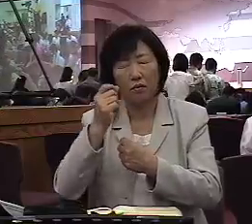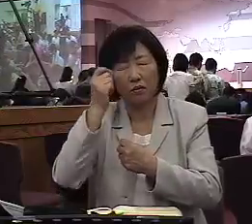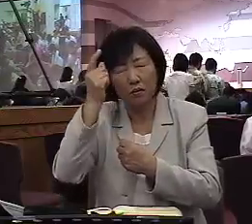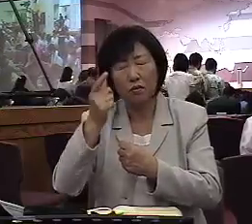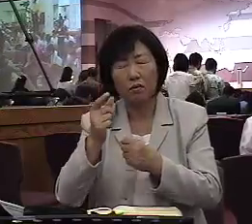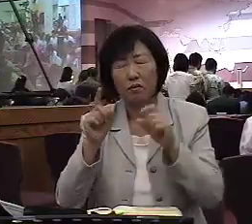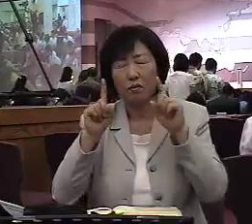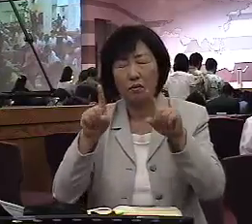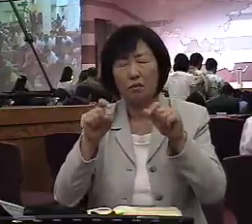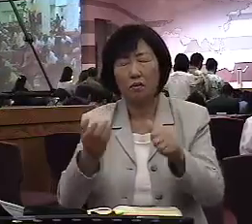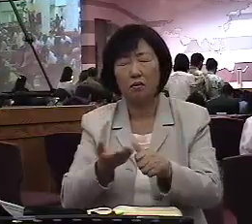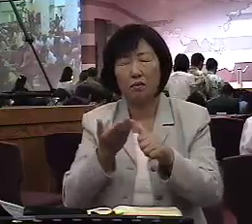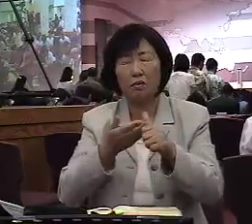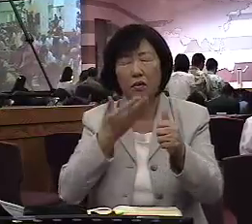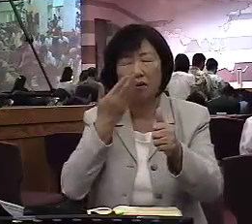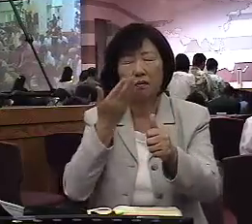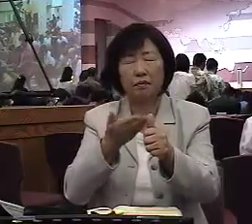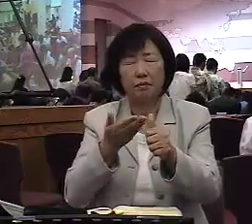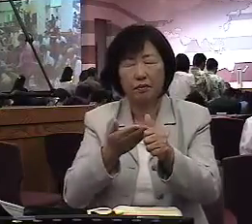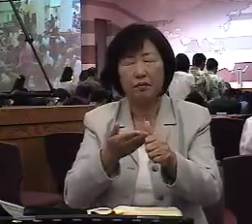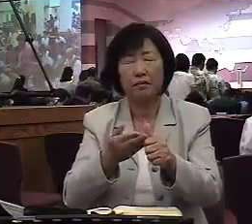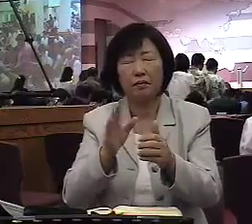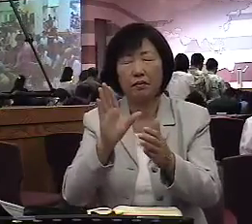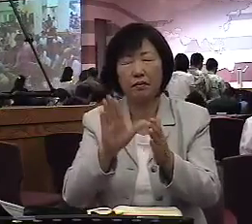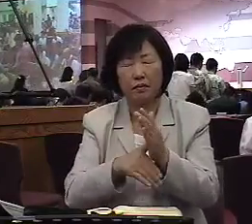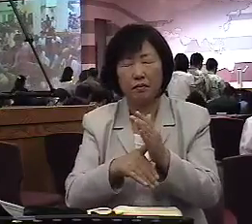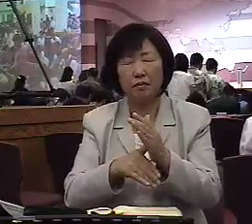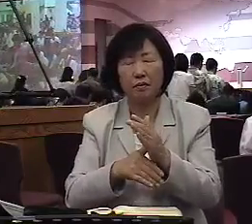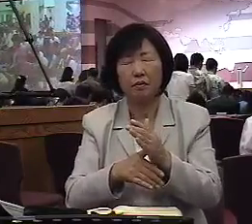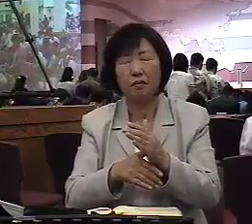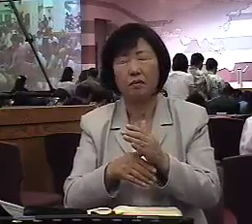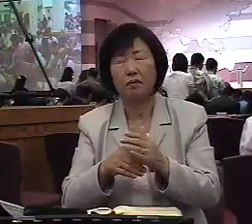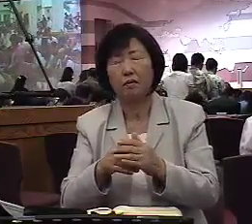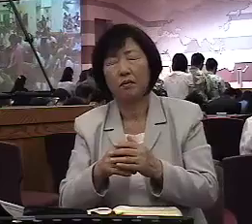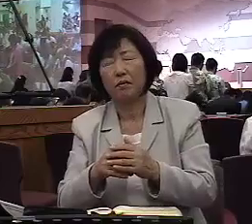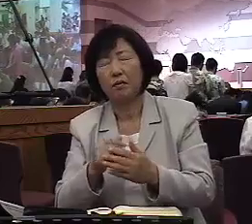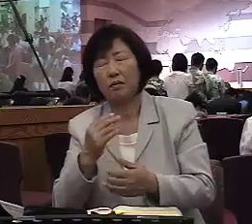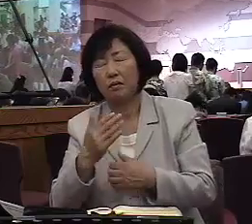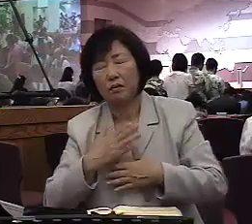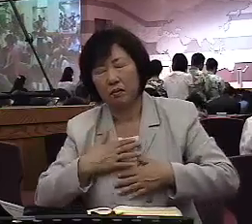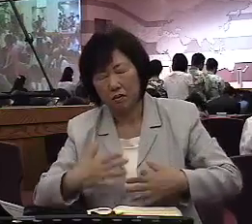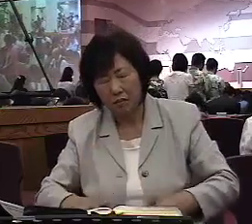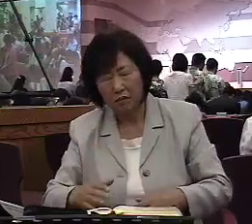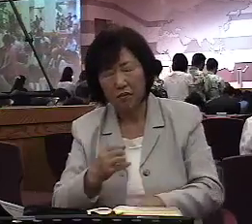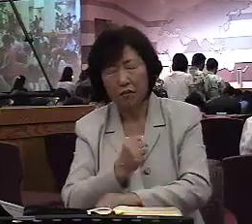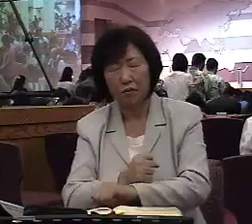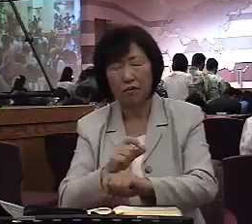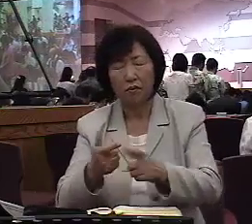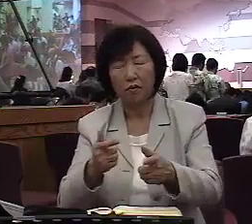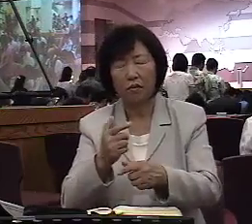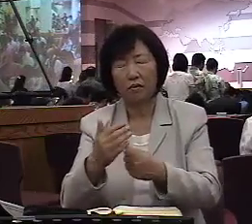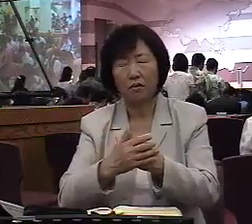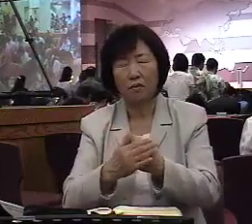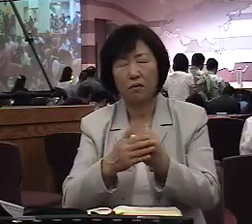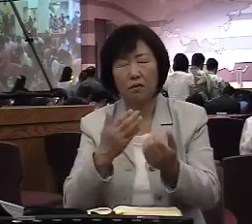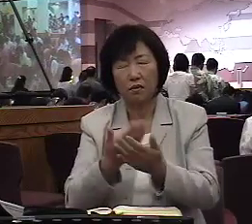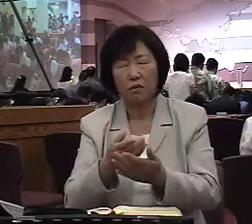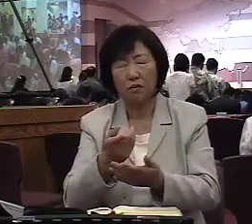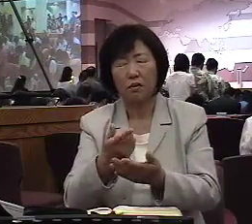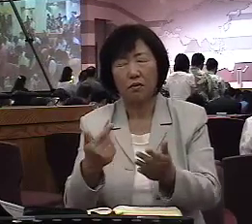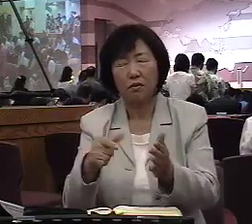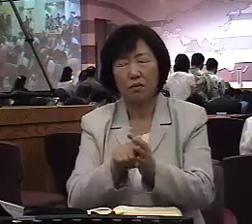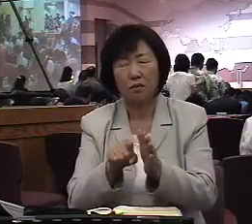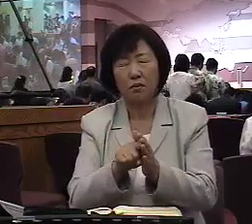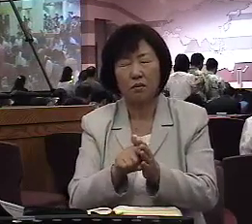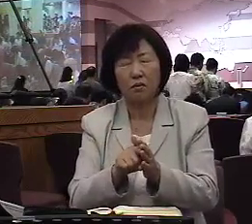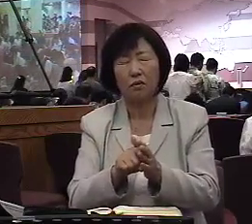섭니다. 실패한 모습으로 섭니다. 그러나 어미의 심장을 갖는 아버지 영적 지도자들이 서 있을 때에만 주님의